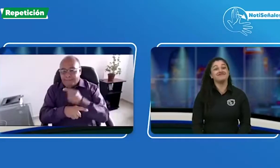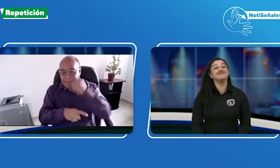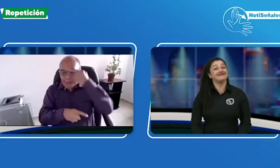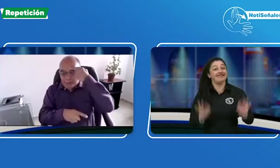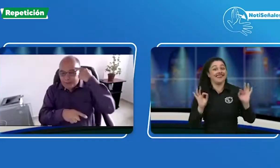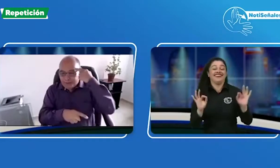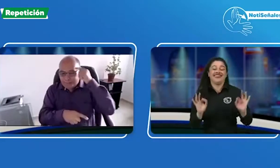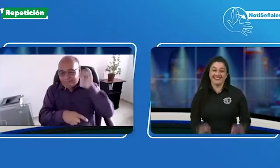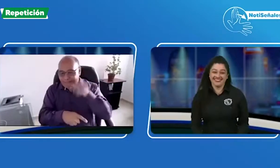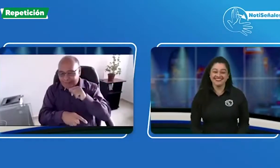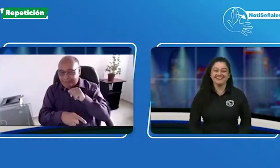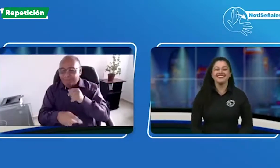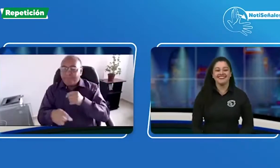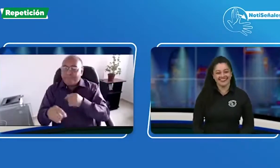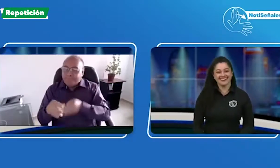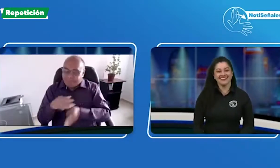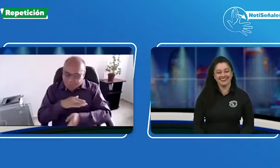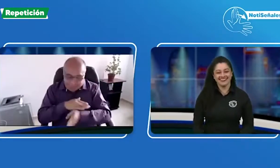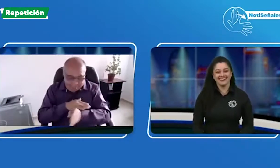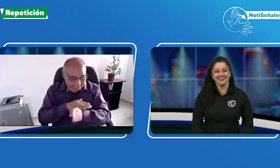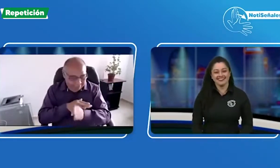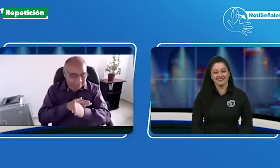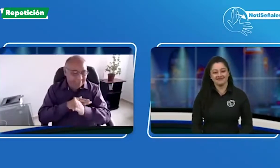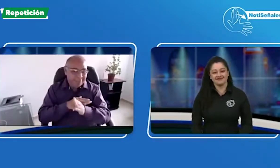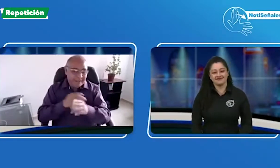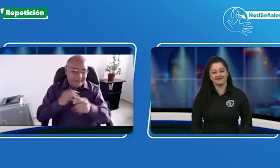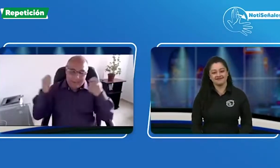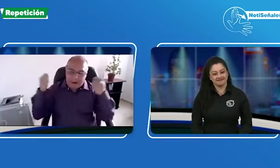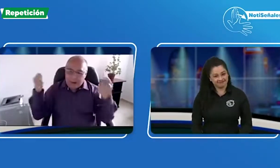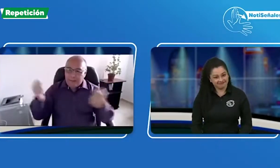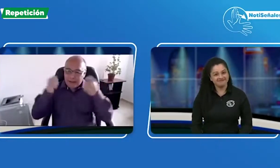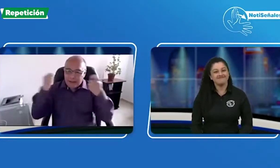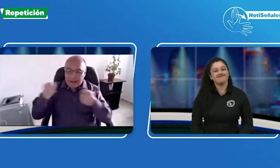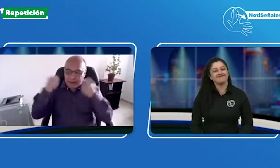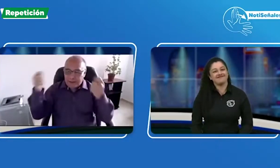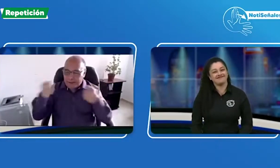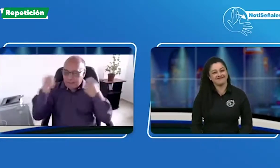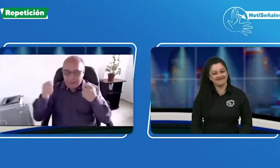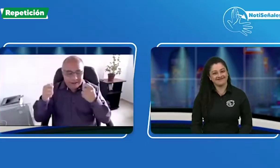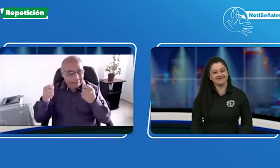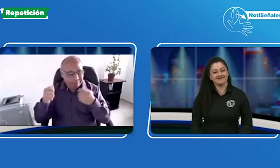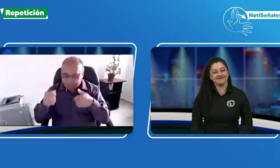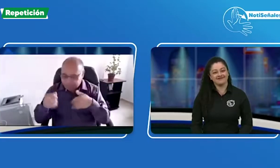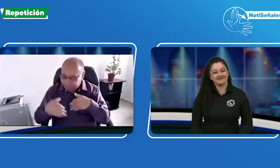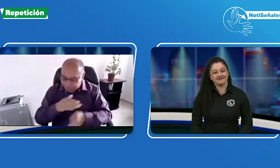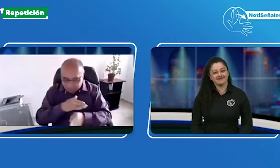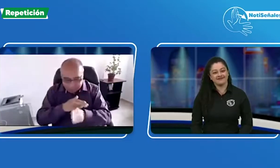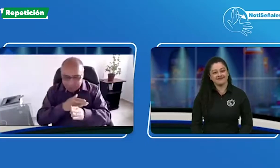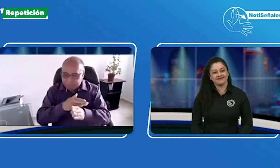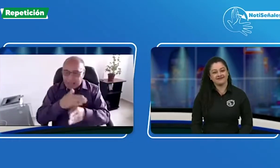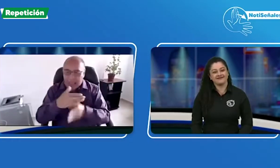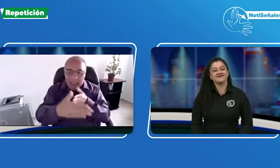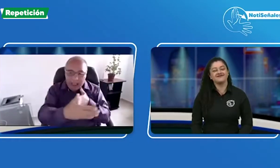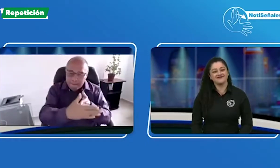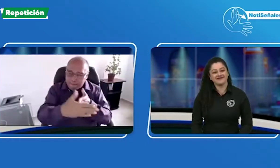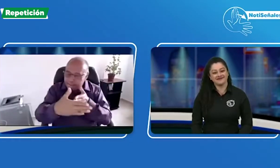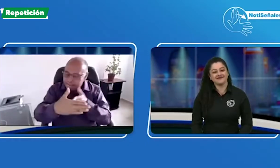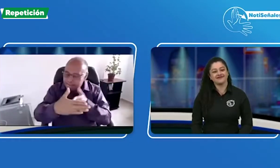Correcto Así es Paula Seguiremos trabajando Nuestra campaña